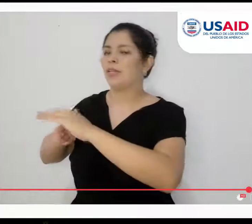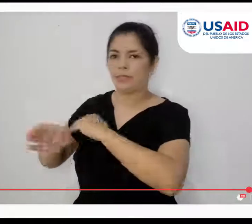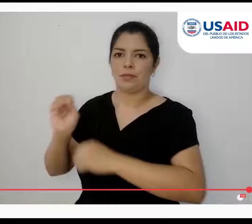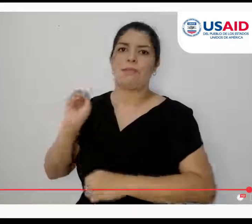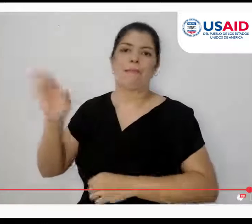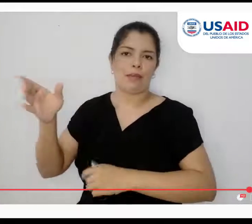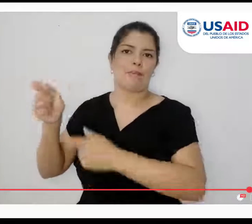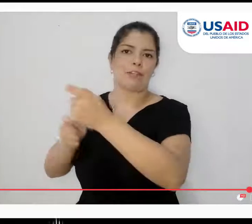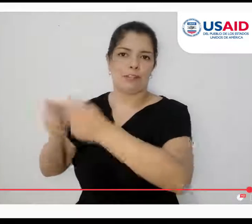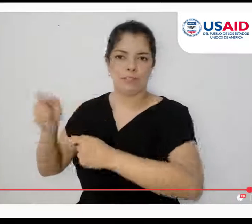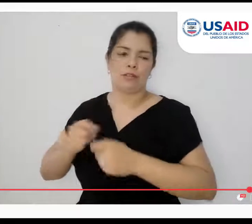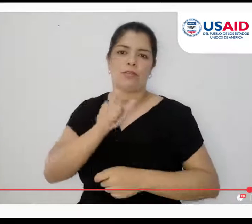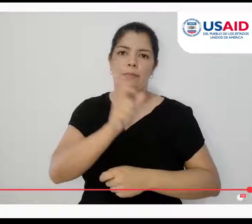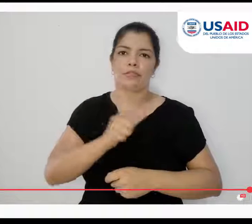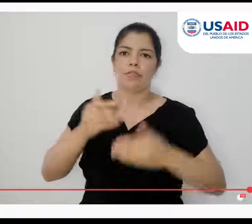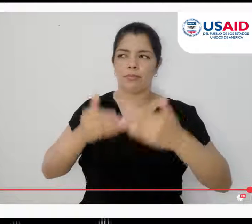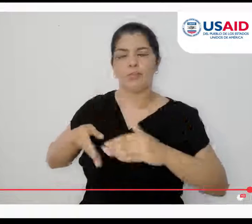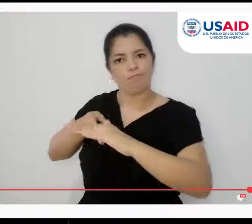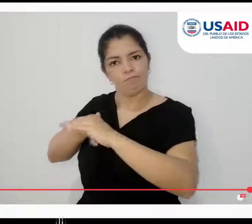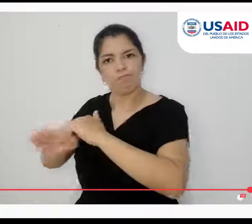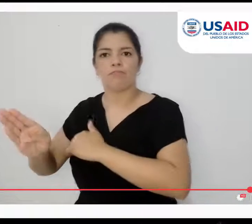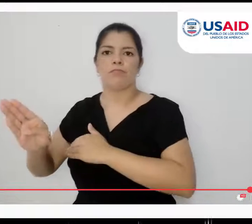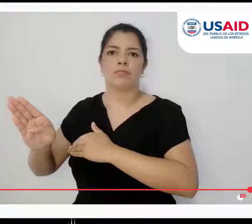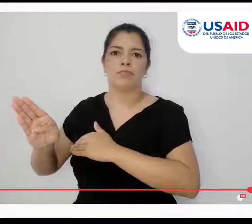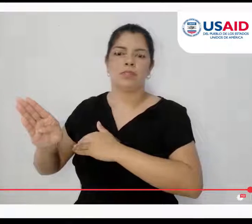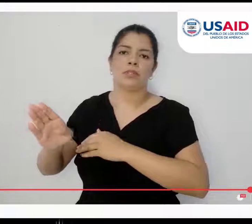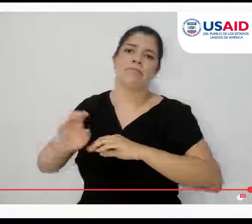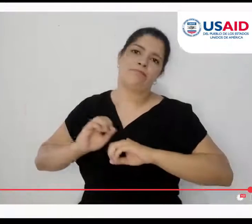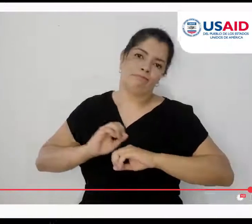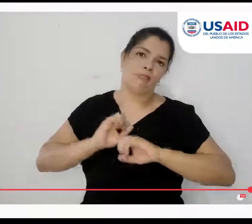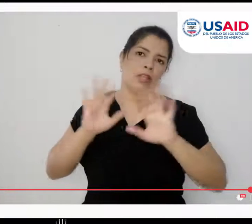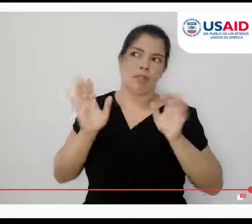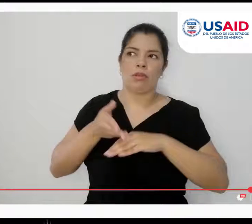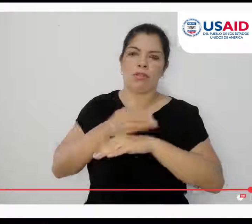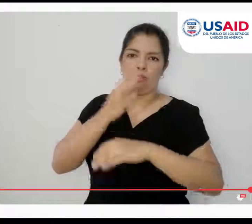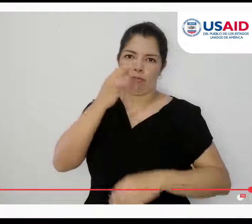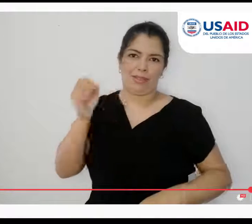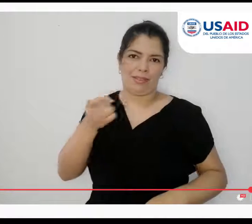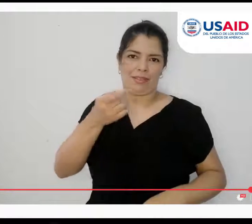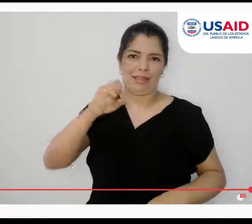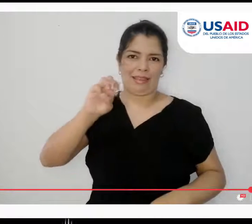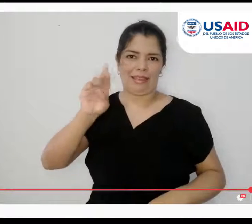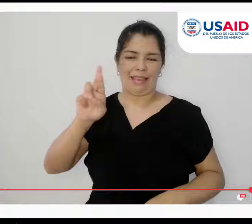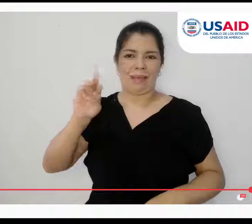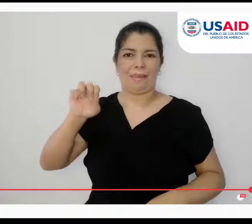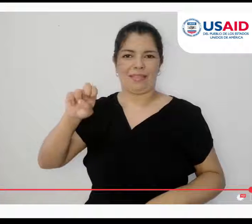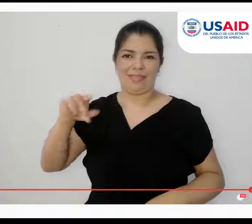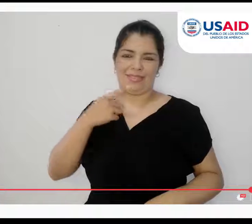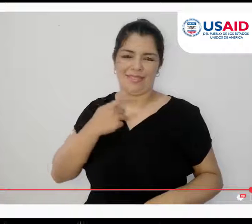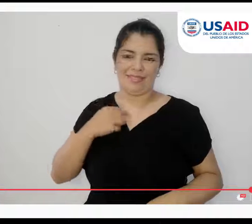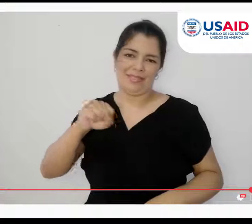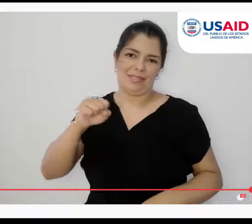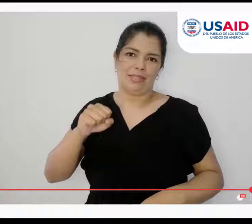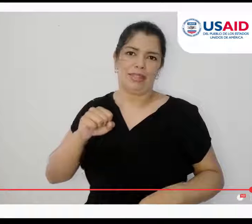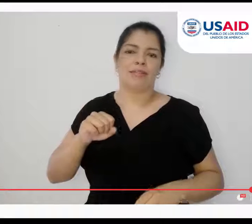financiero también para las personas con discapacidad y que también pues obviamente, como lo decía Germán y lo hemos mencionado,